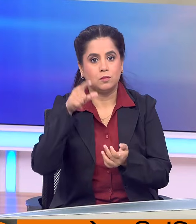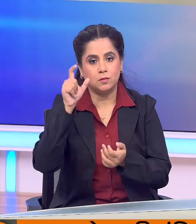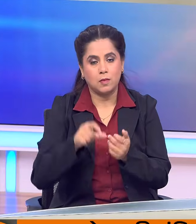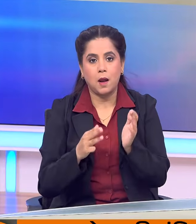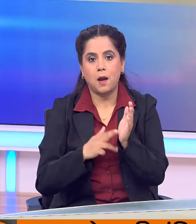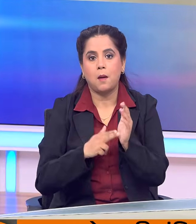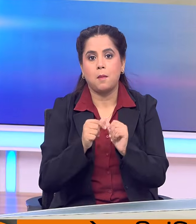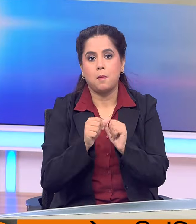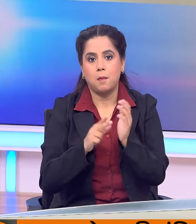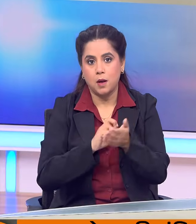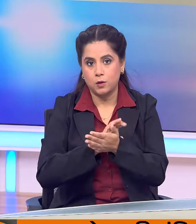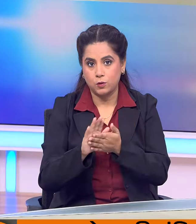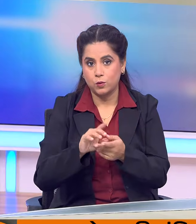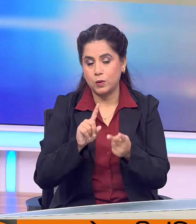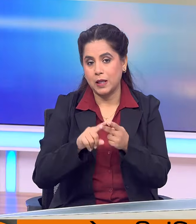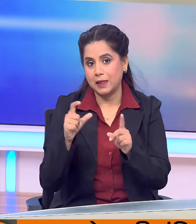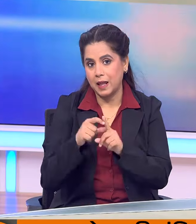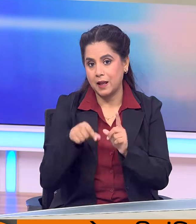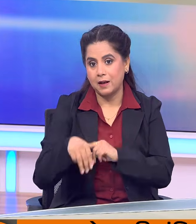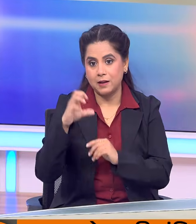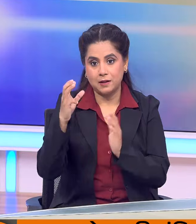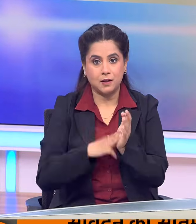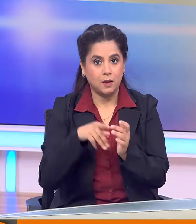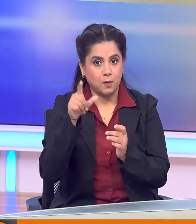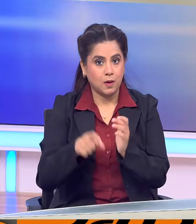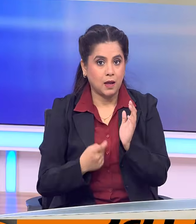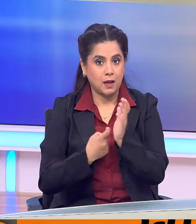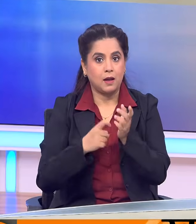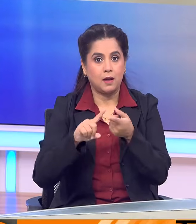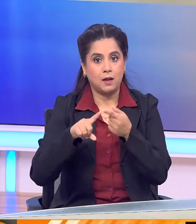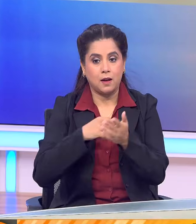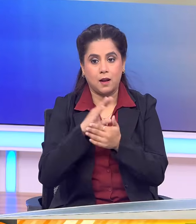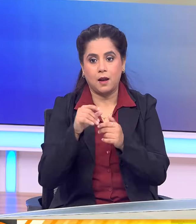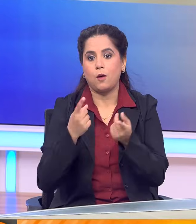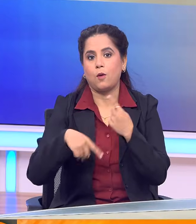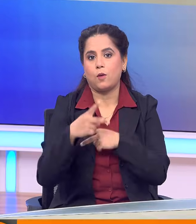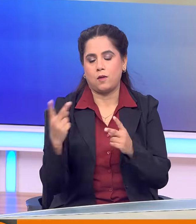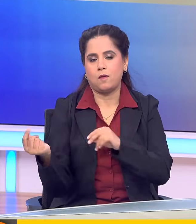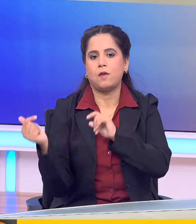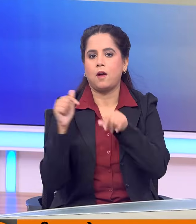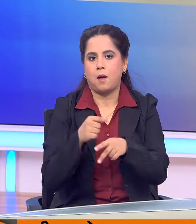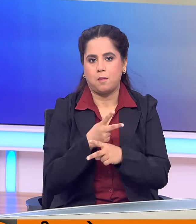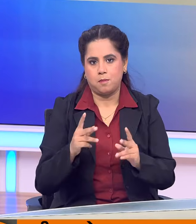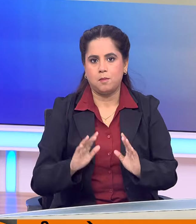मनसुख मांडविया और दिल्ली की मुख्यमंत्री रेखा गुप्ता उपस्थित रहेंगी।